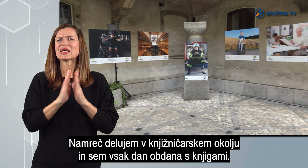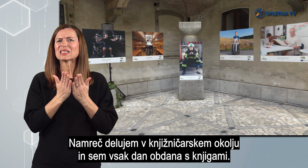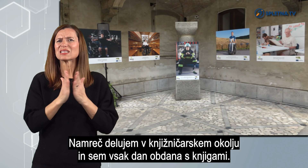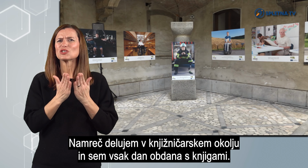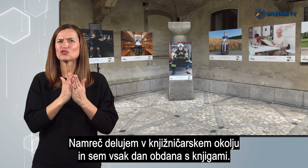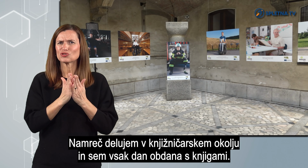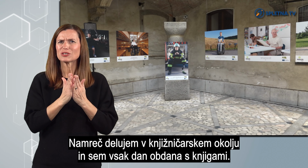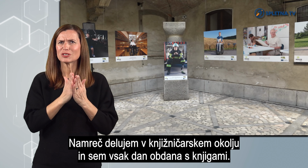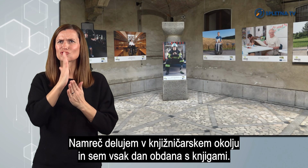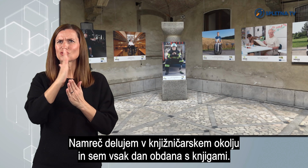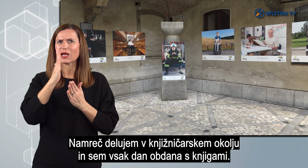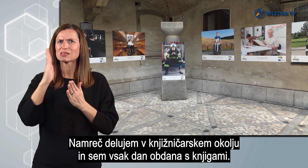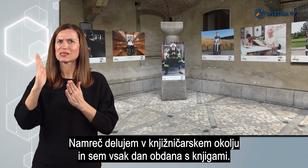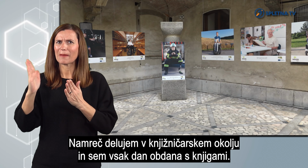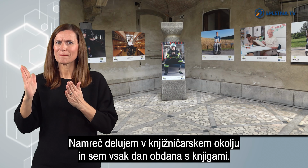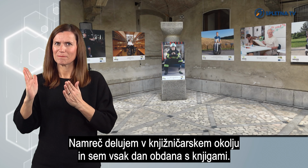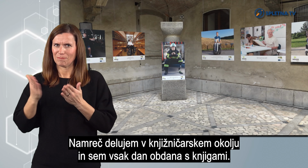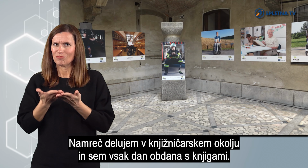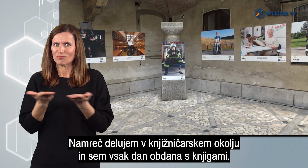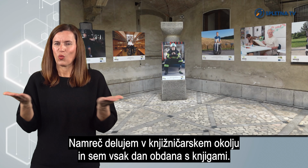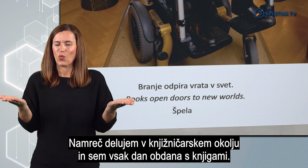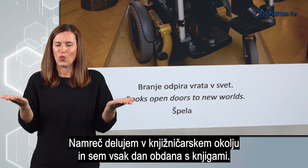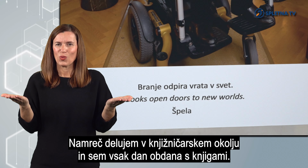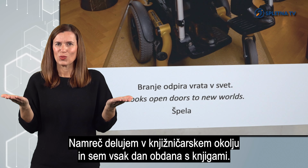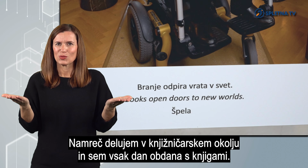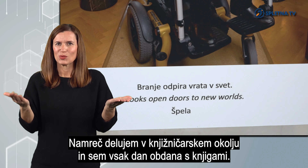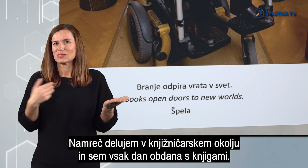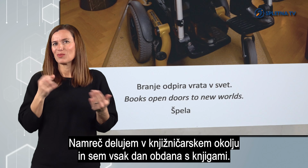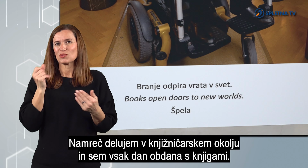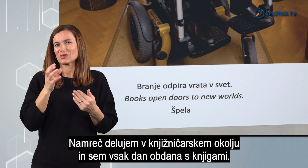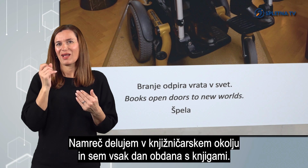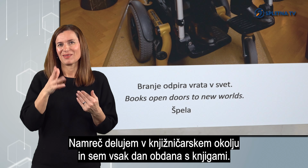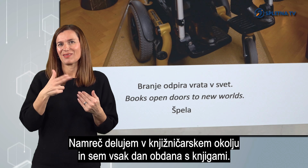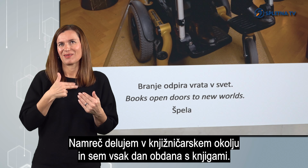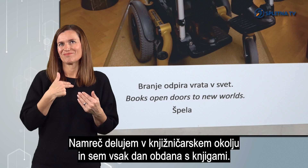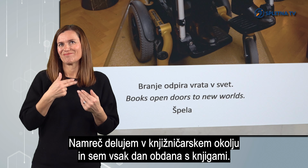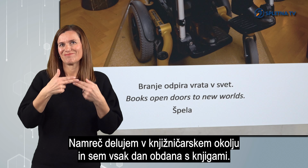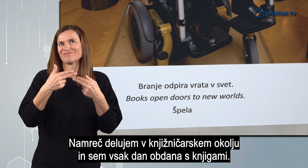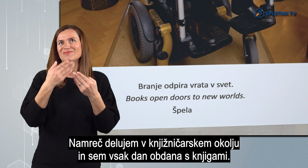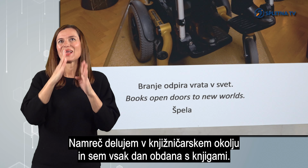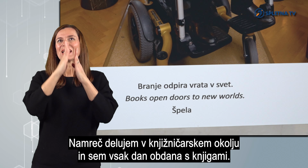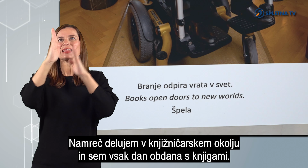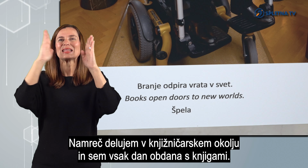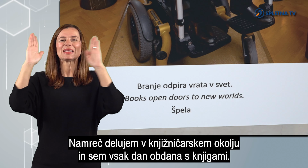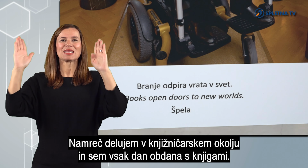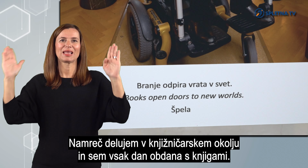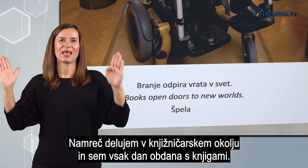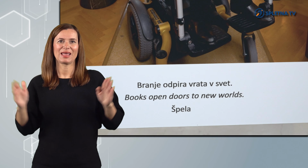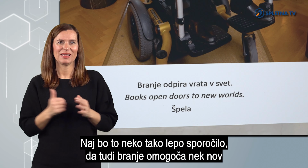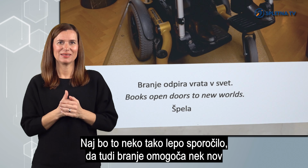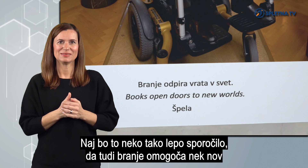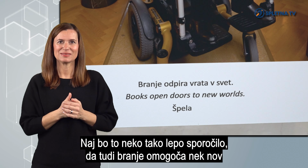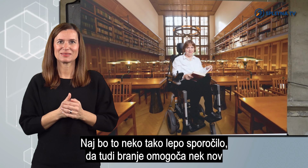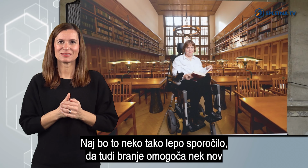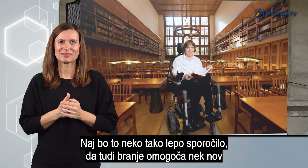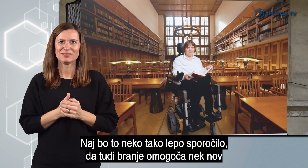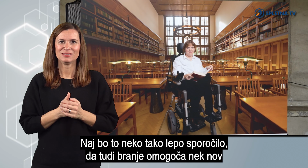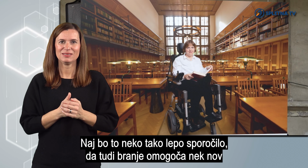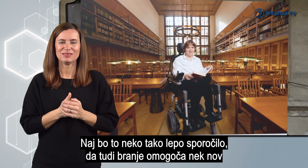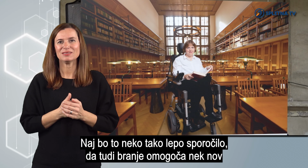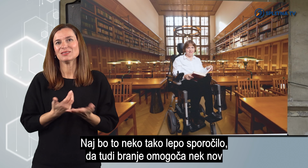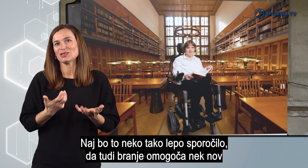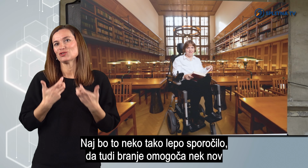knjižničarskem okolju in sem vsak dan obkrožena s knjigami. Naj bo